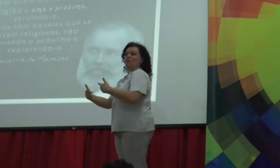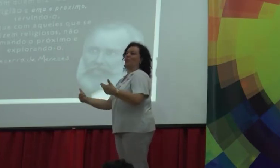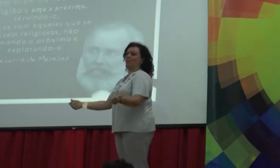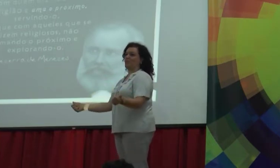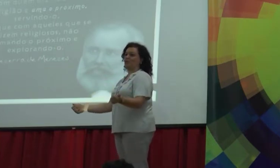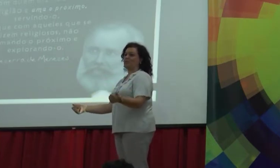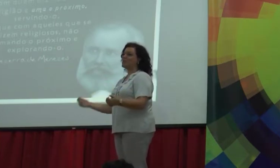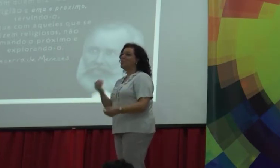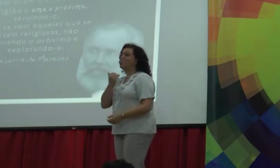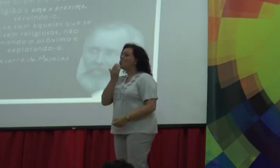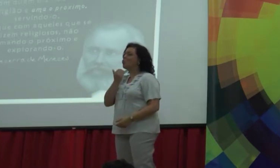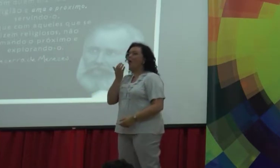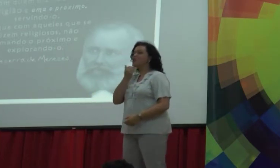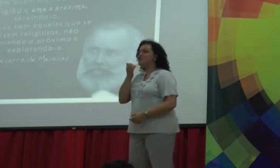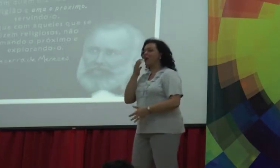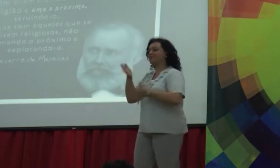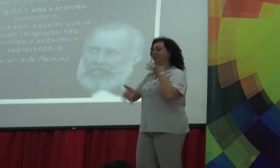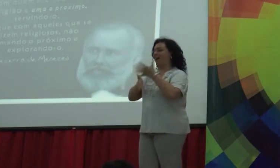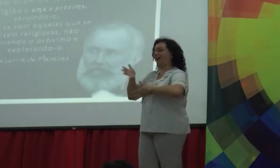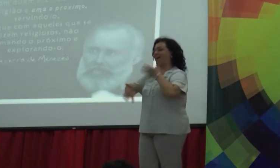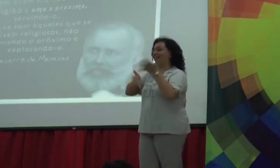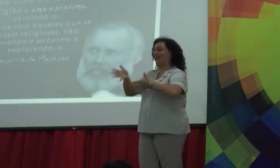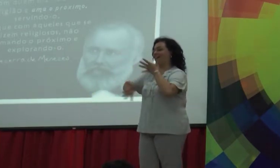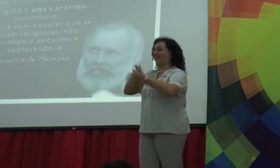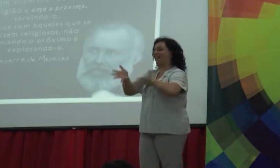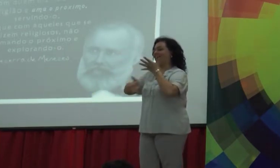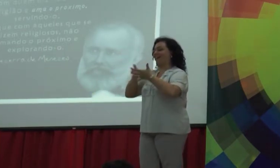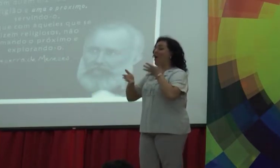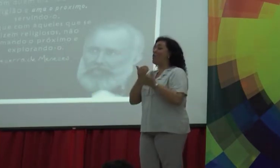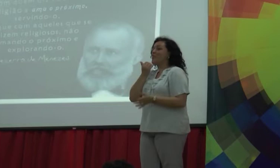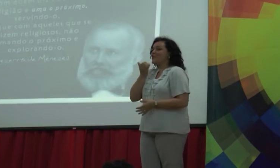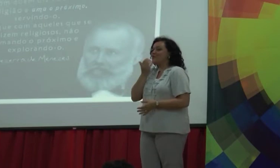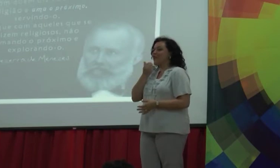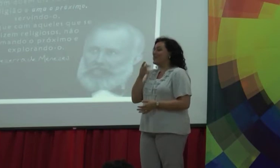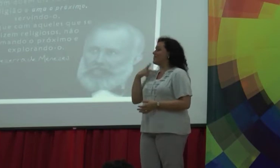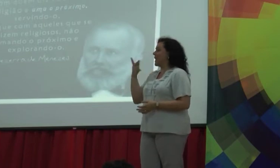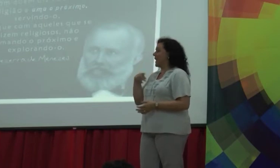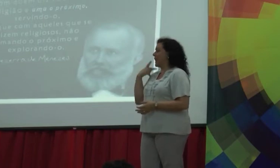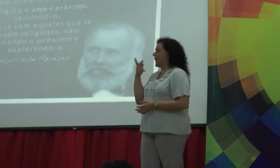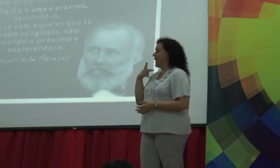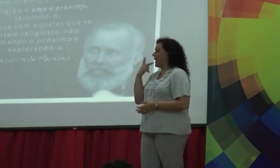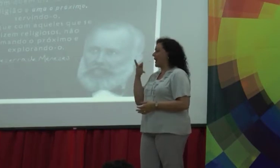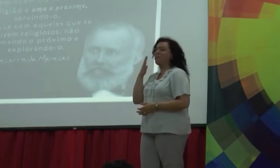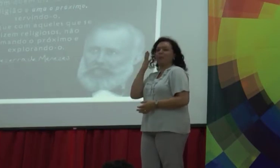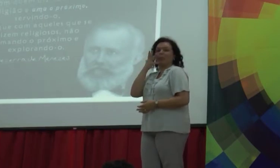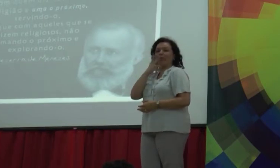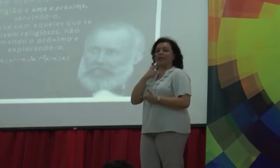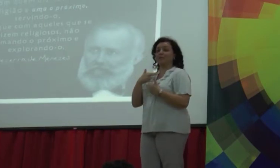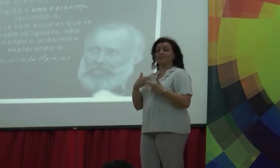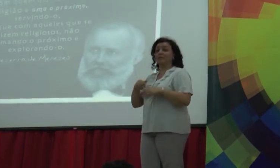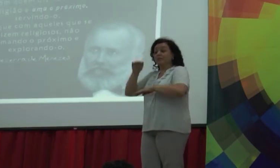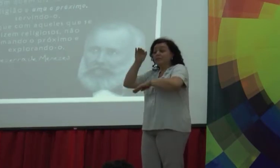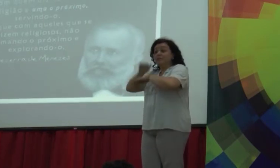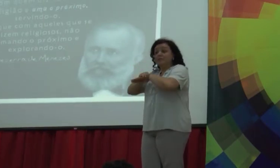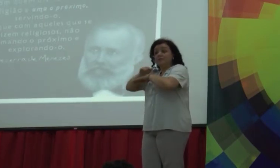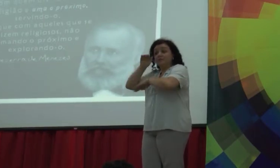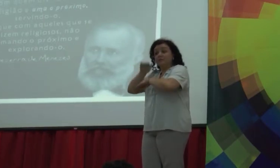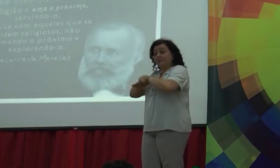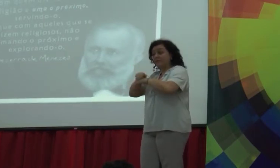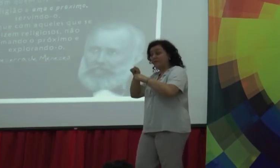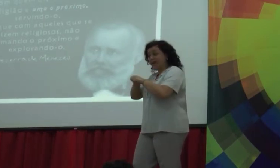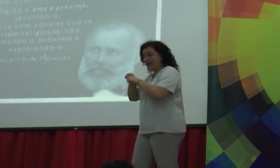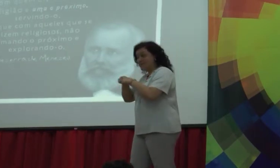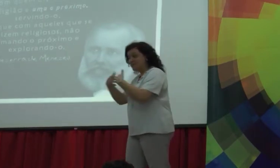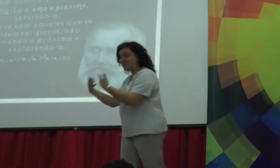outras pessoas, né? Ah, não é só falar, falar e fazer libras